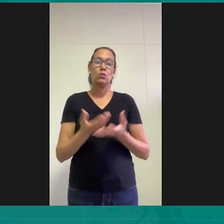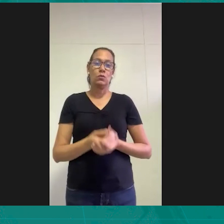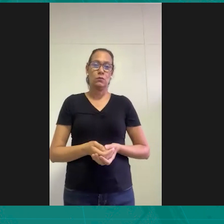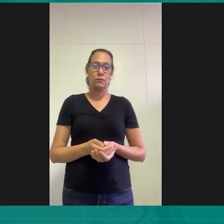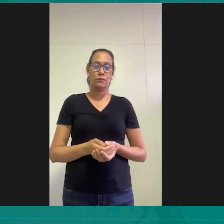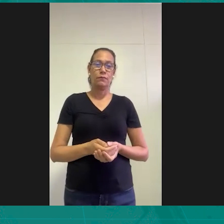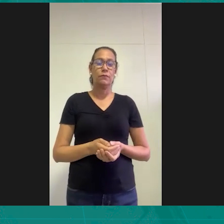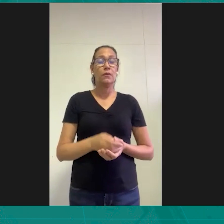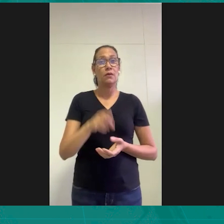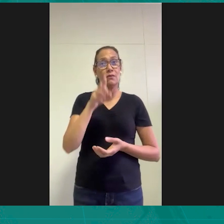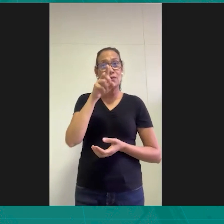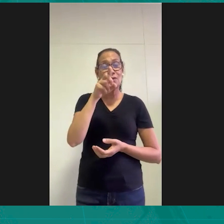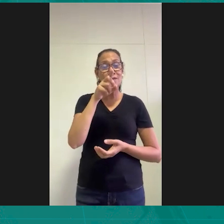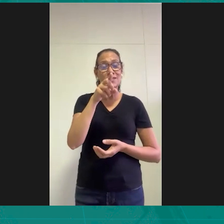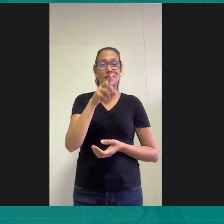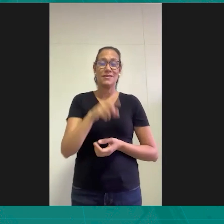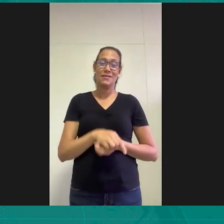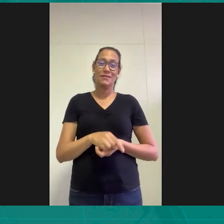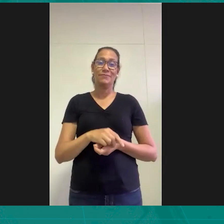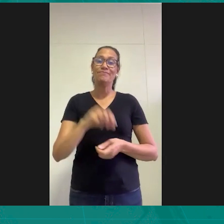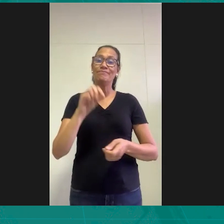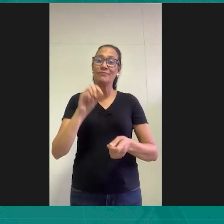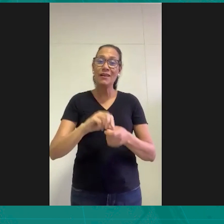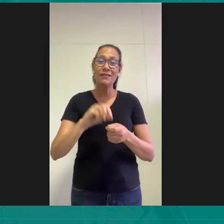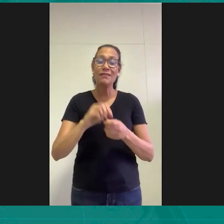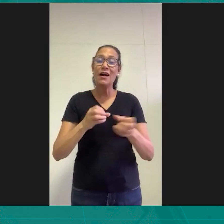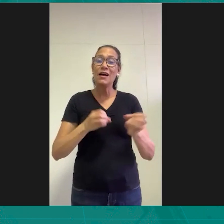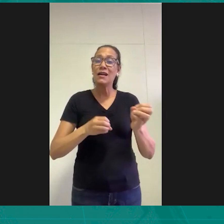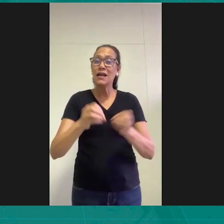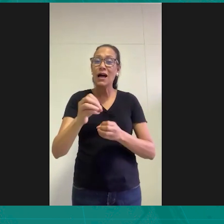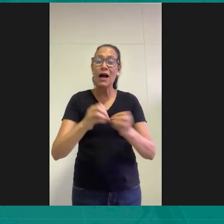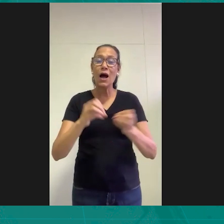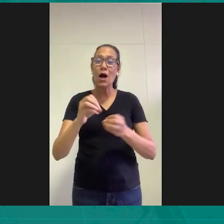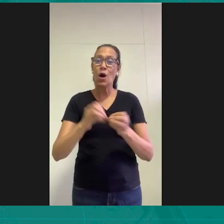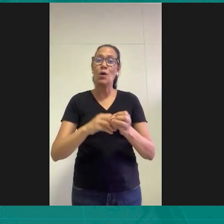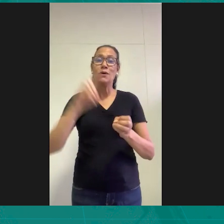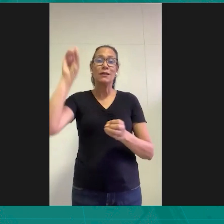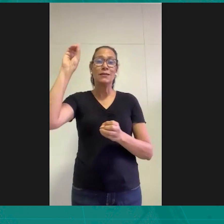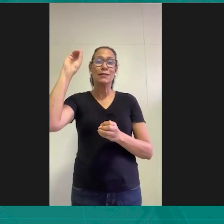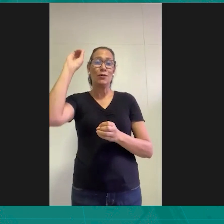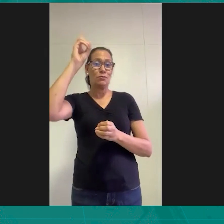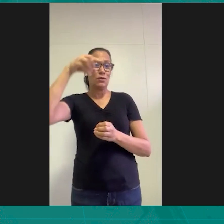Você fazendo a obra que Deus te confiou para fazer.